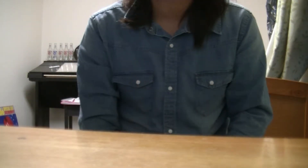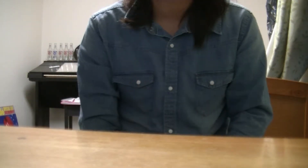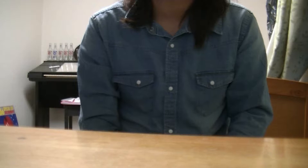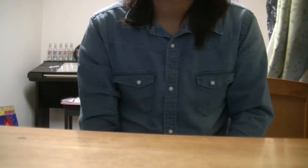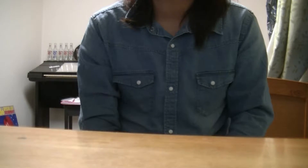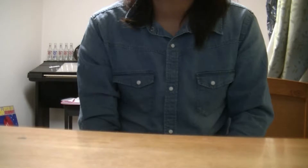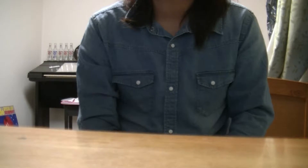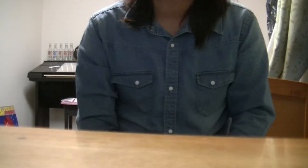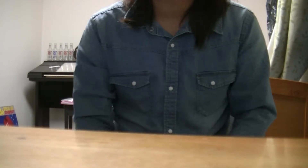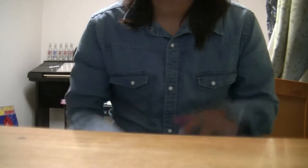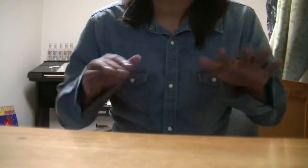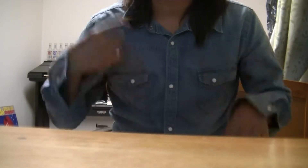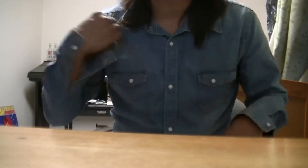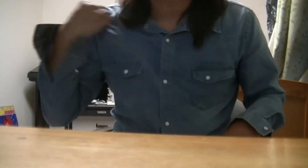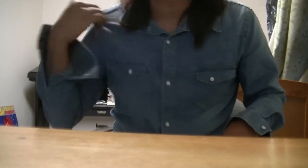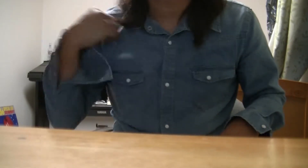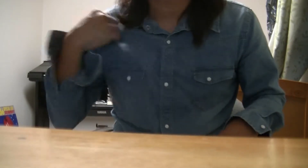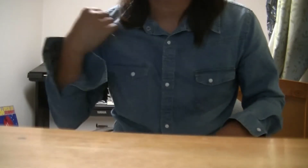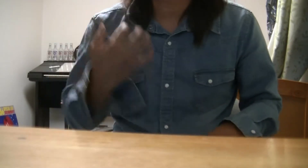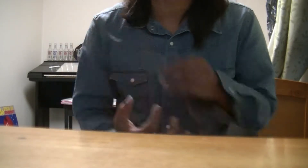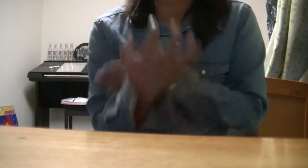この T シャツがダサいかかっこいいかじゃないんですよ。